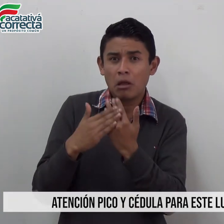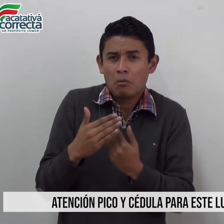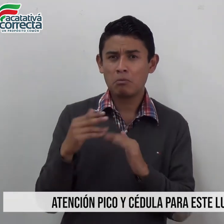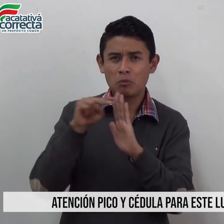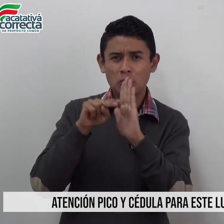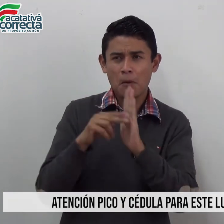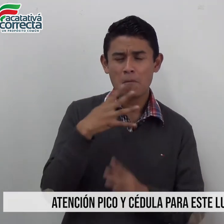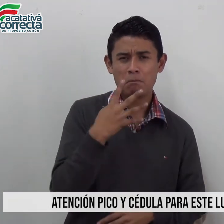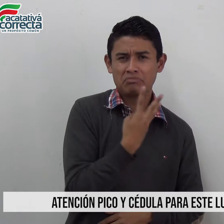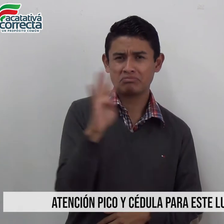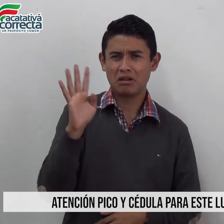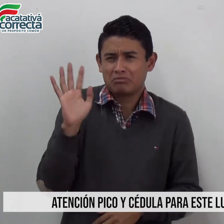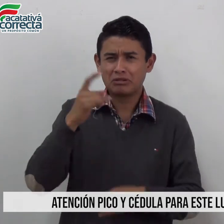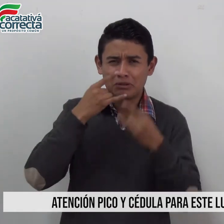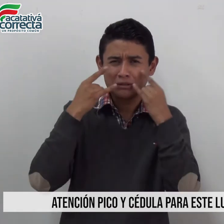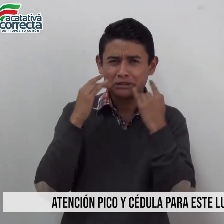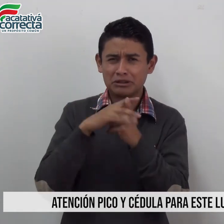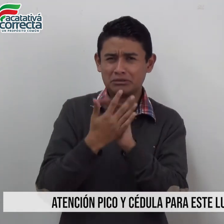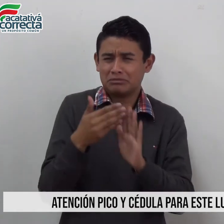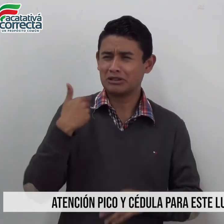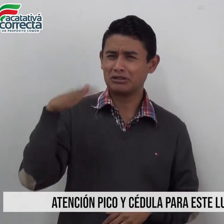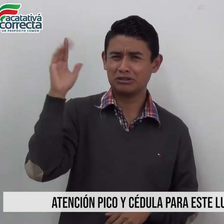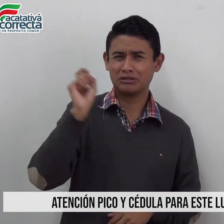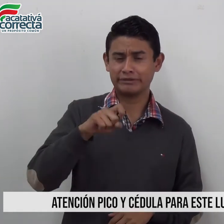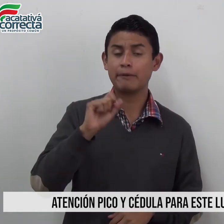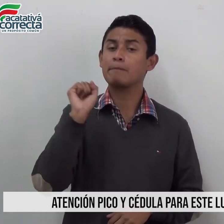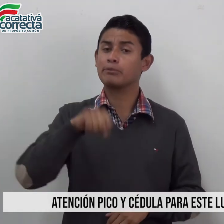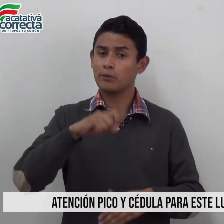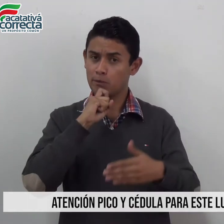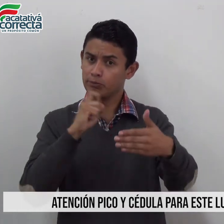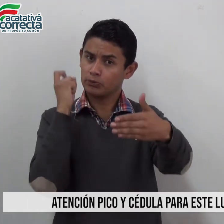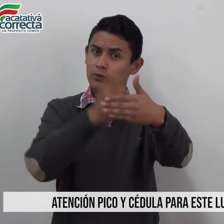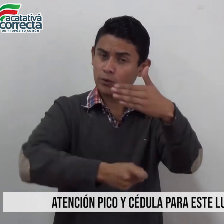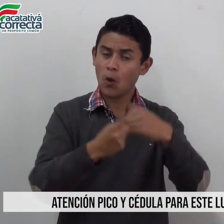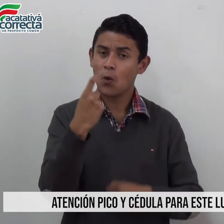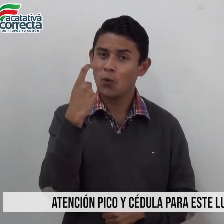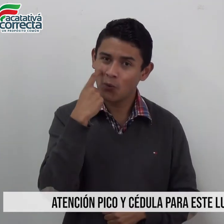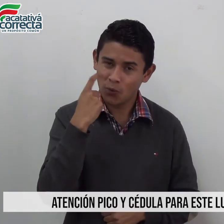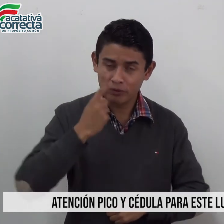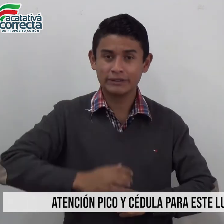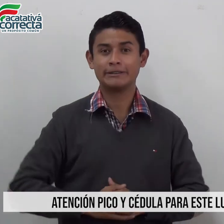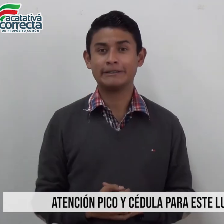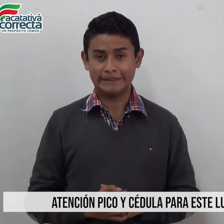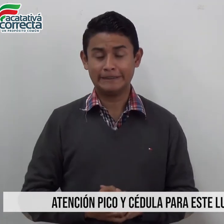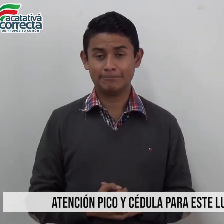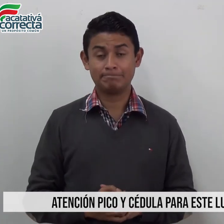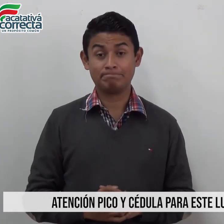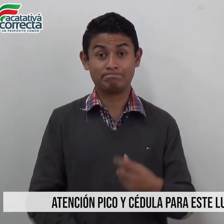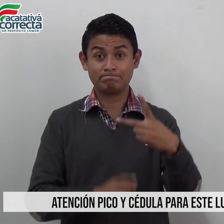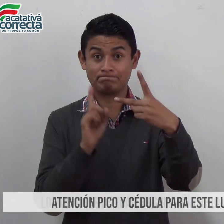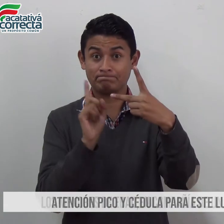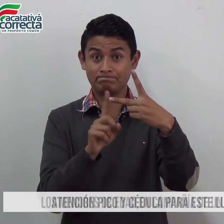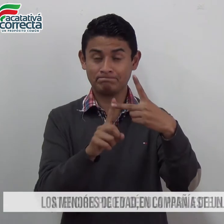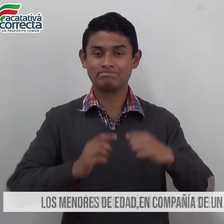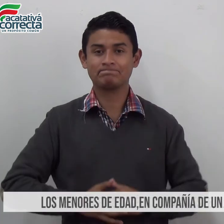pueden salir a hacer sus diligencias únicamente que terminan en 1 y 2. Recuerden seguir la norma, usar el tapabocas.